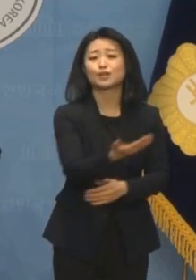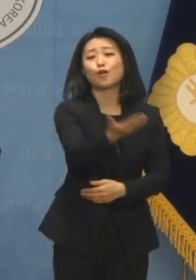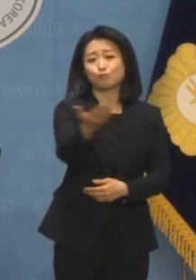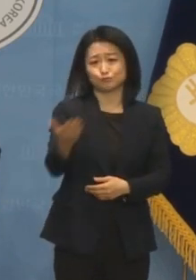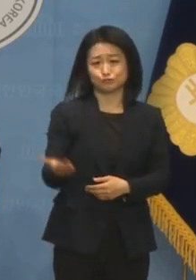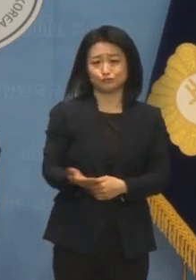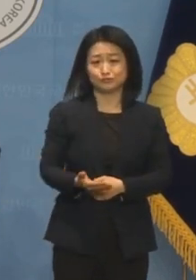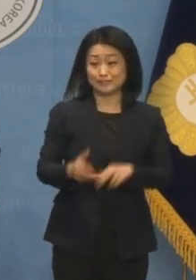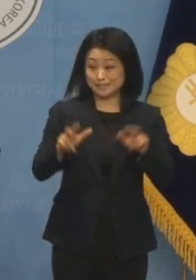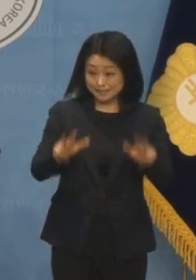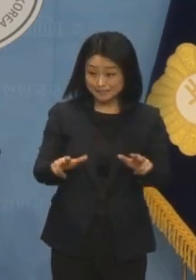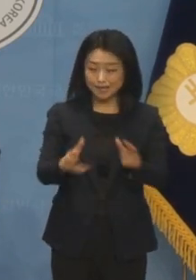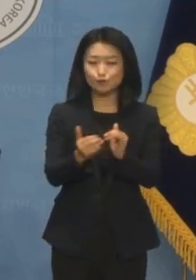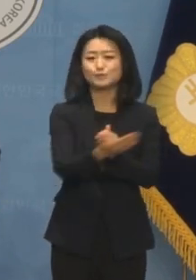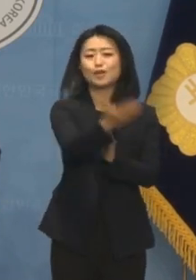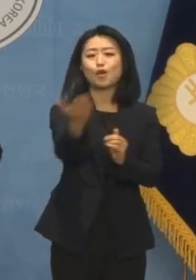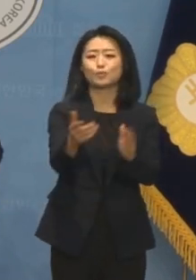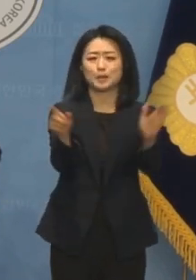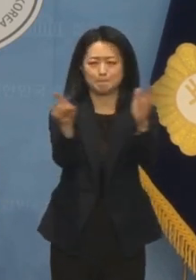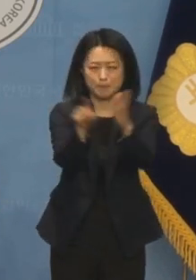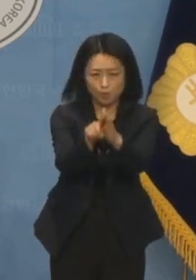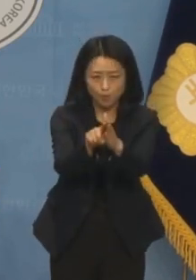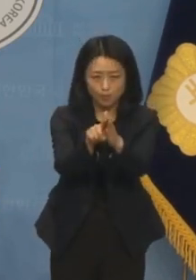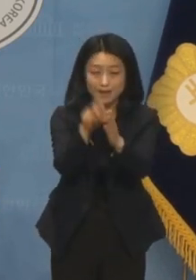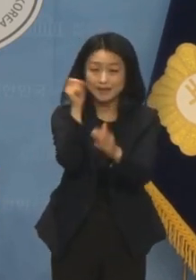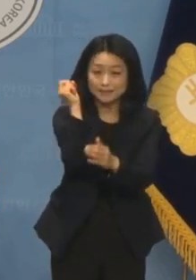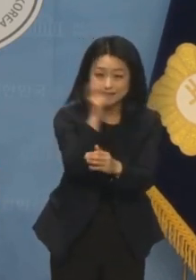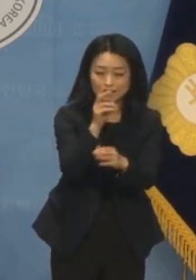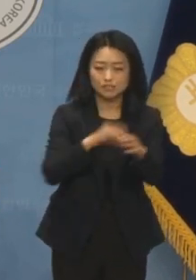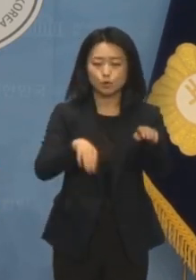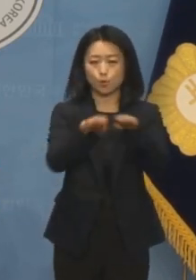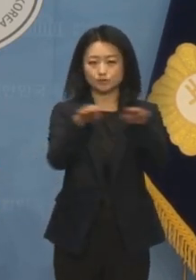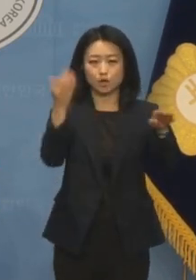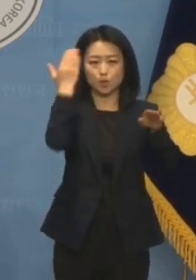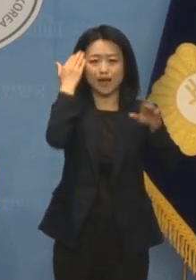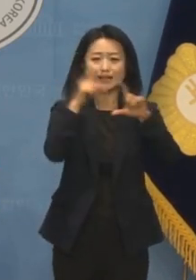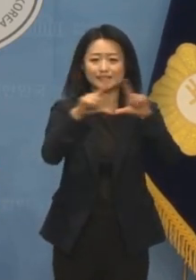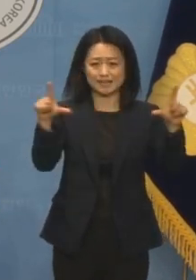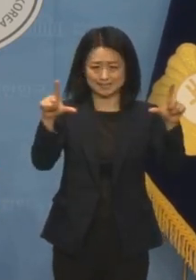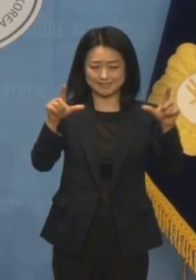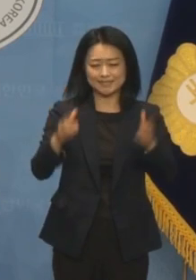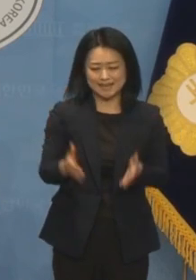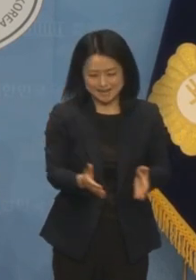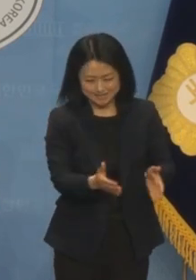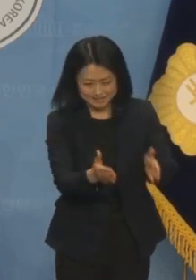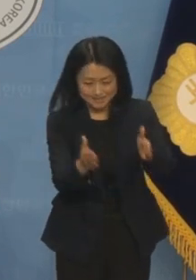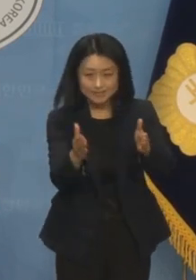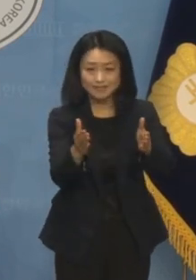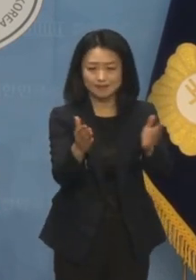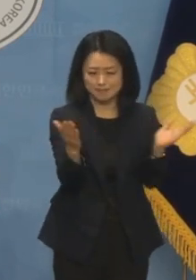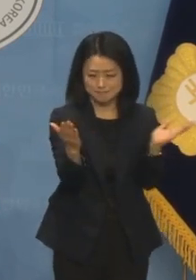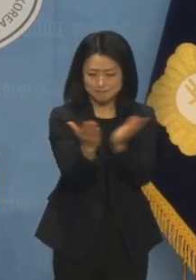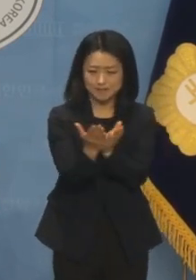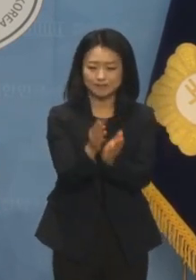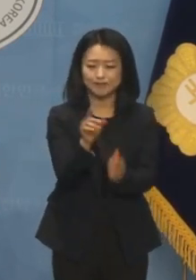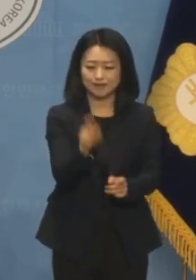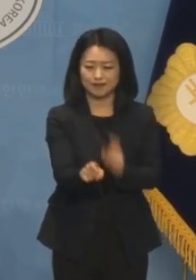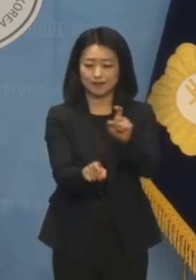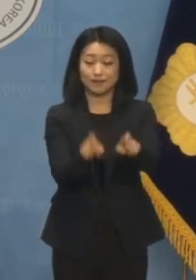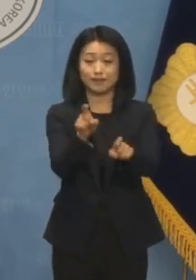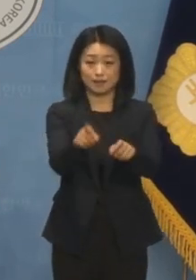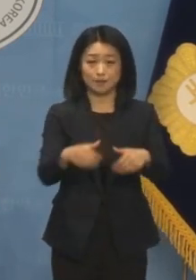저는 이제 우리가 국민을 믿고 다시금 공정과 상식의 길을 걸어 나가야 할 때이라고